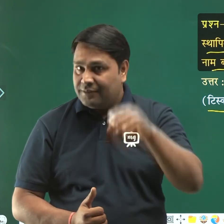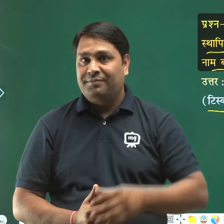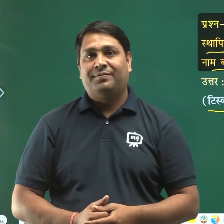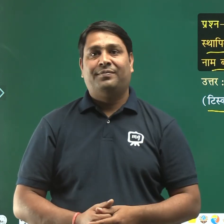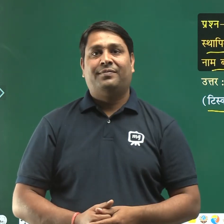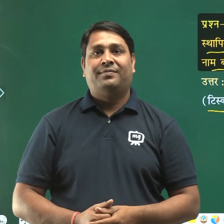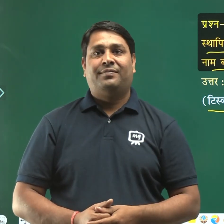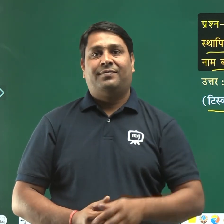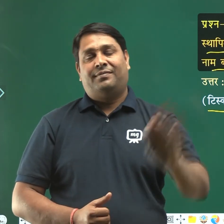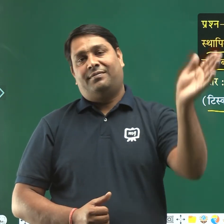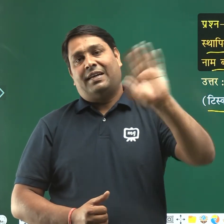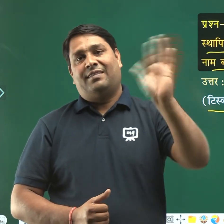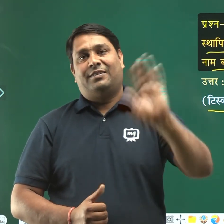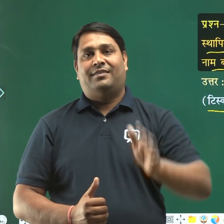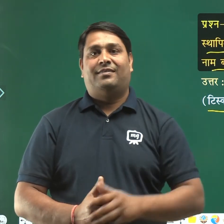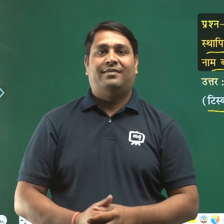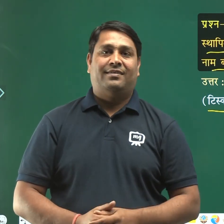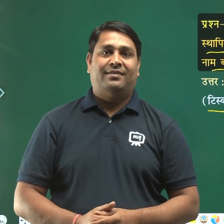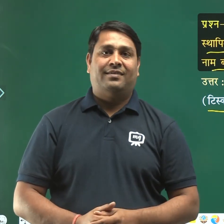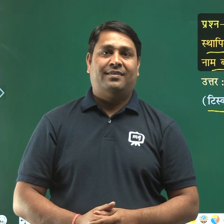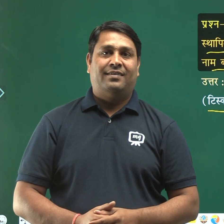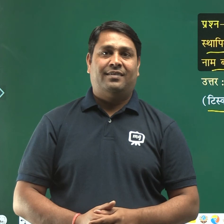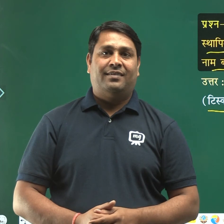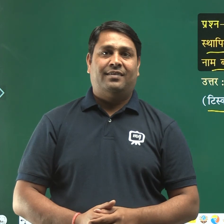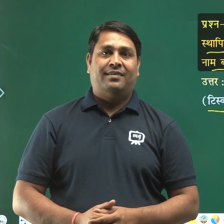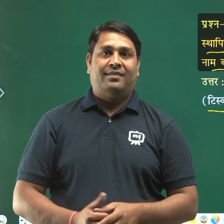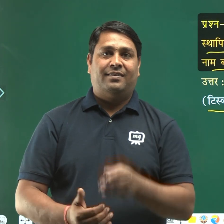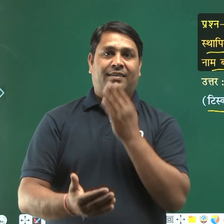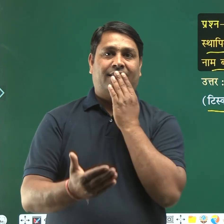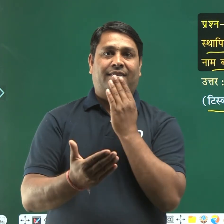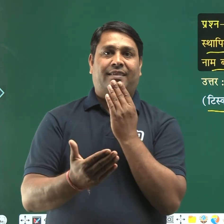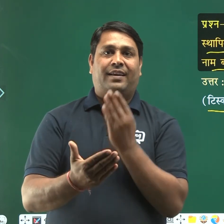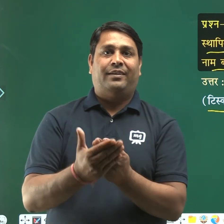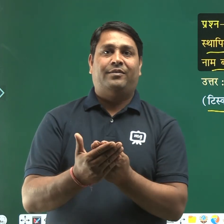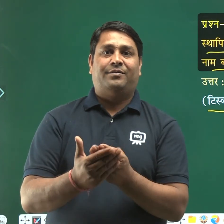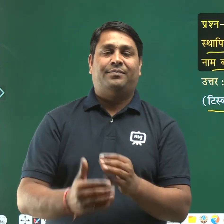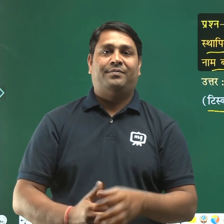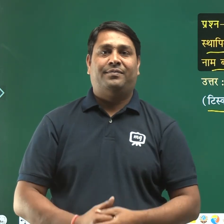बाय बच्चों, थैंक यू।